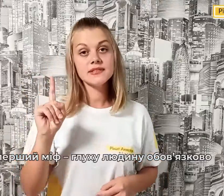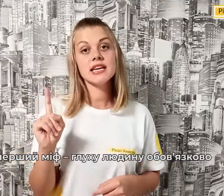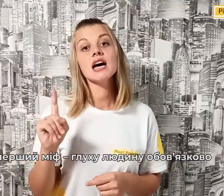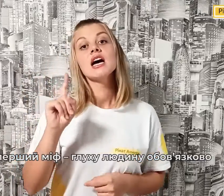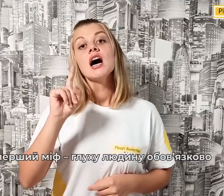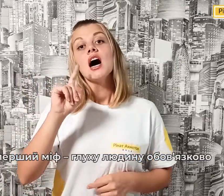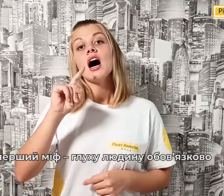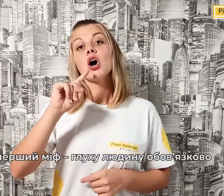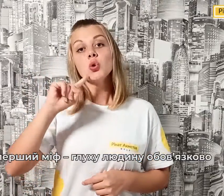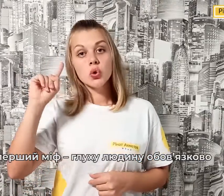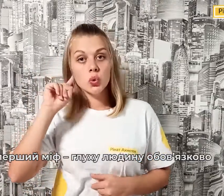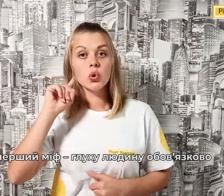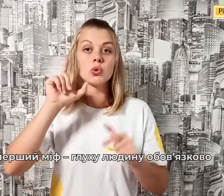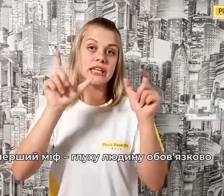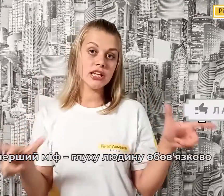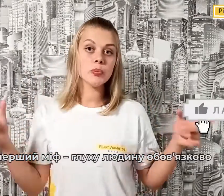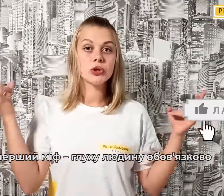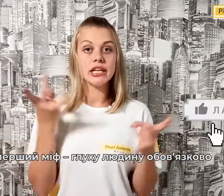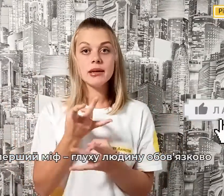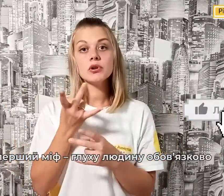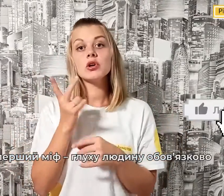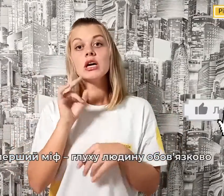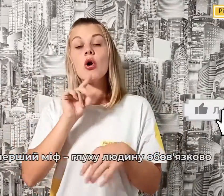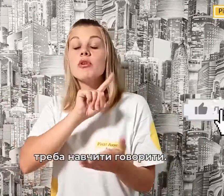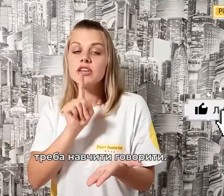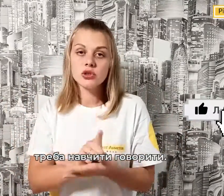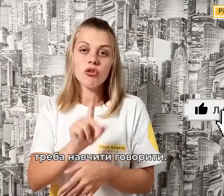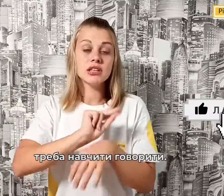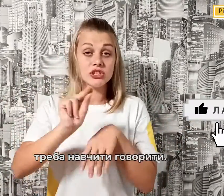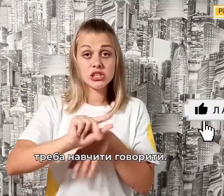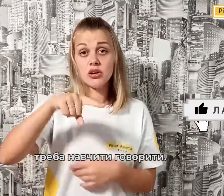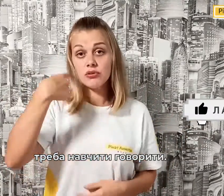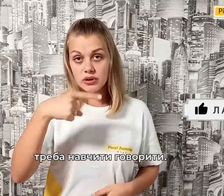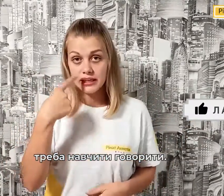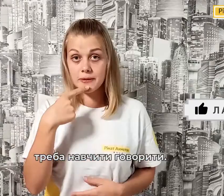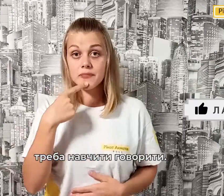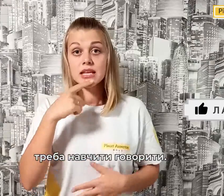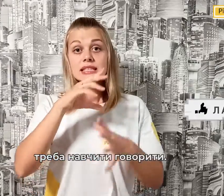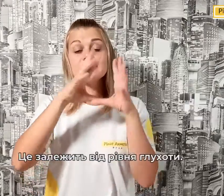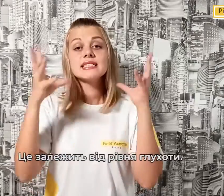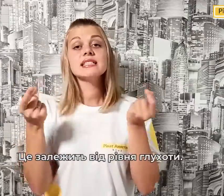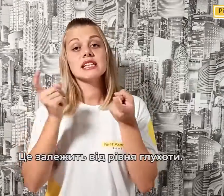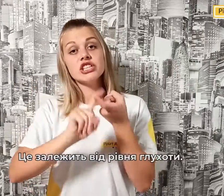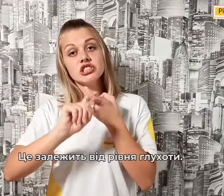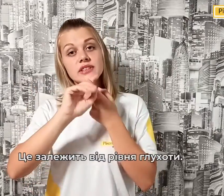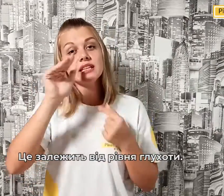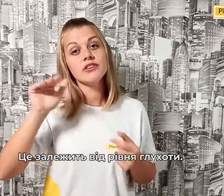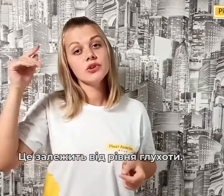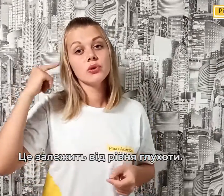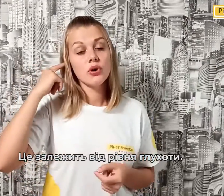– це глуху людину потрібно обов'язково навчити говорити. Це все залежить від рівня